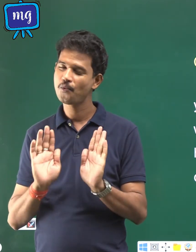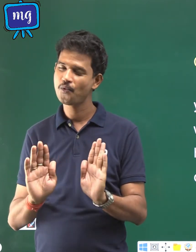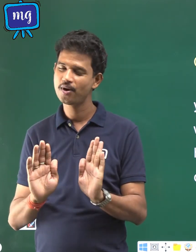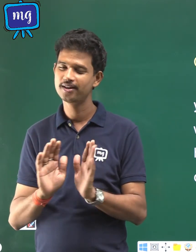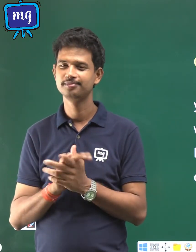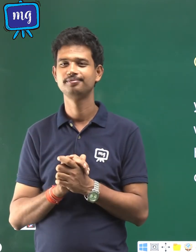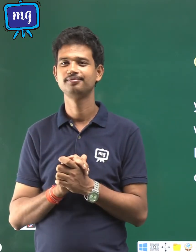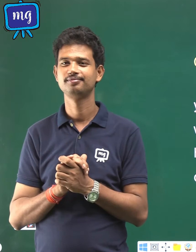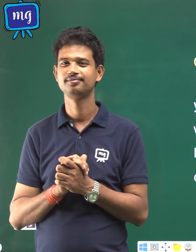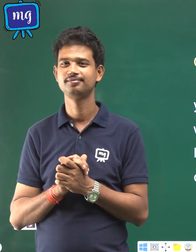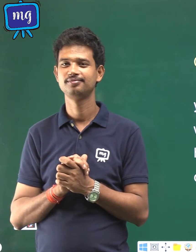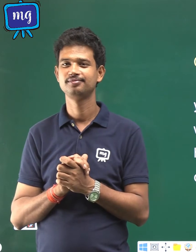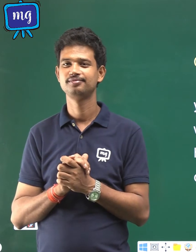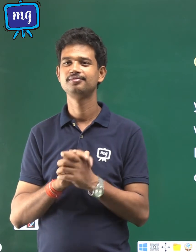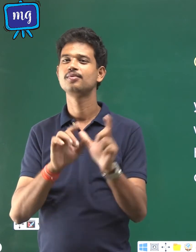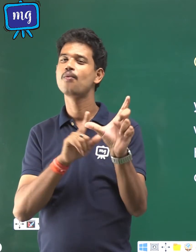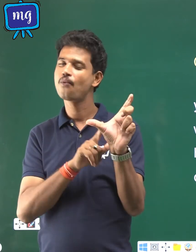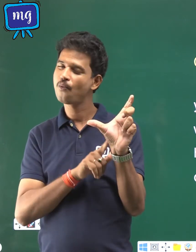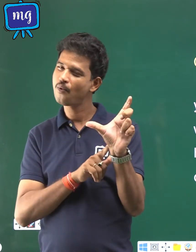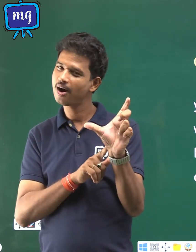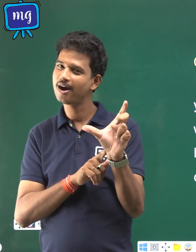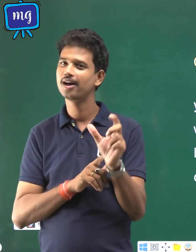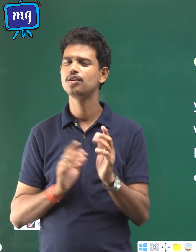ओनली स्मॉल y।